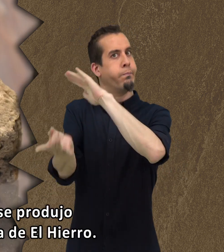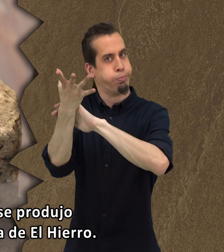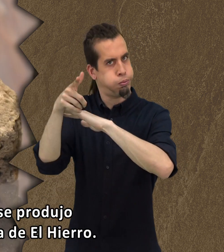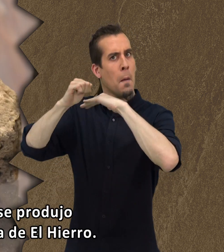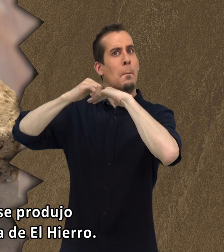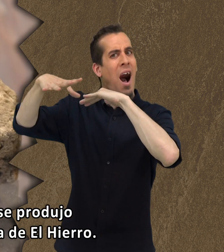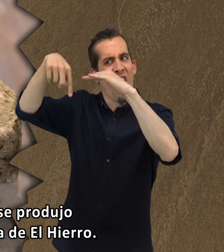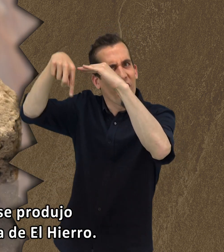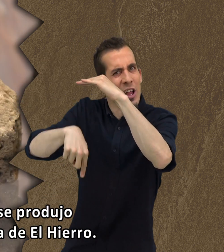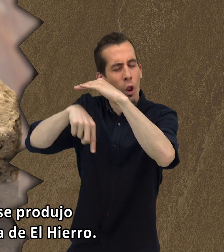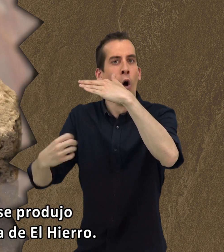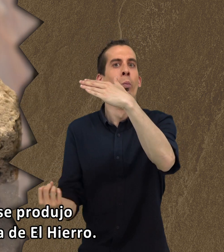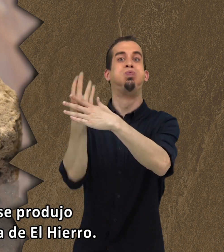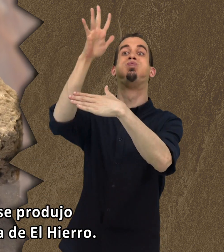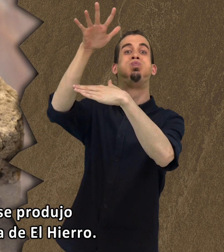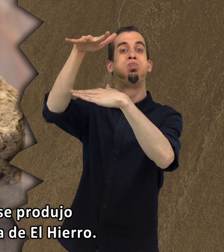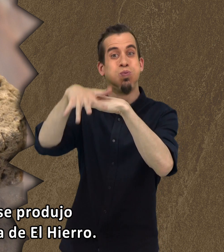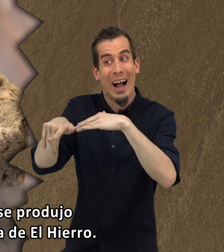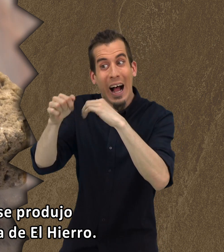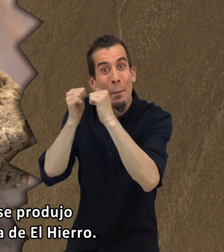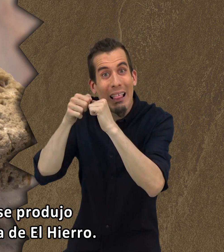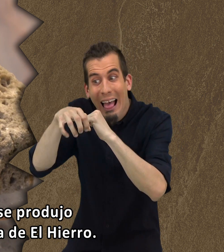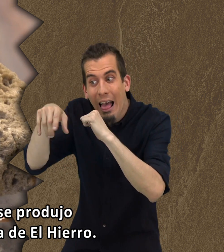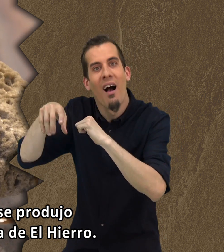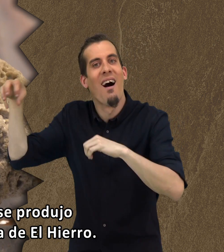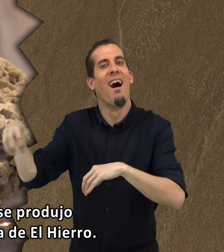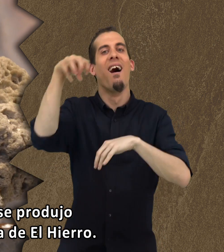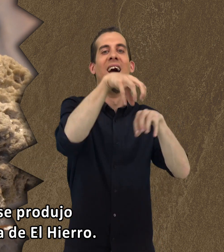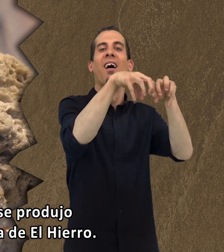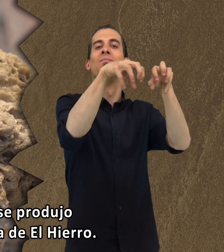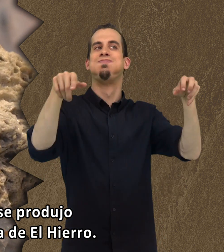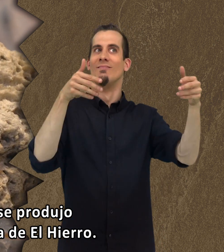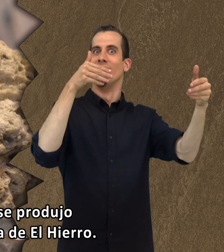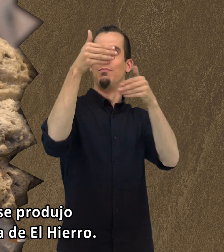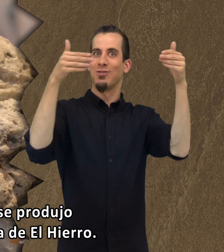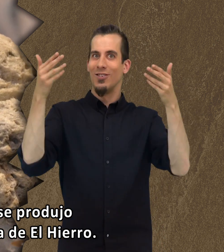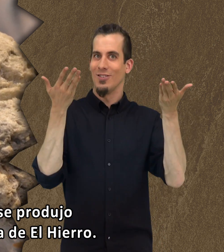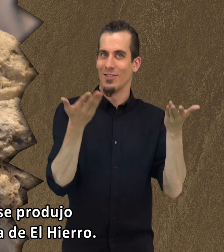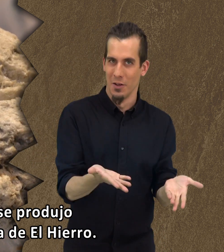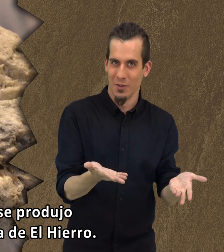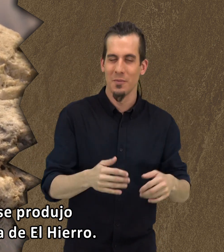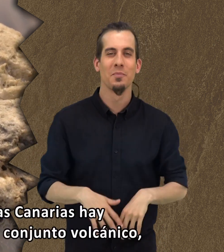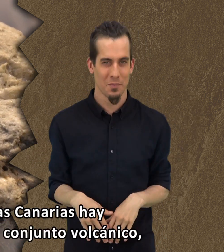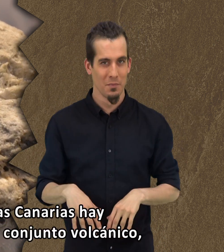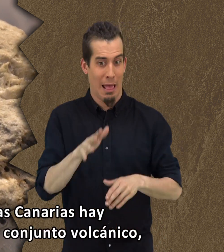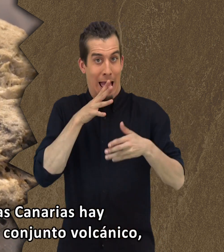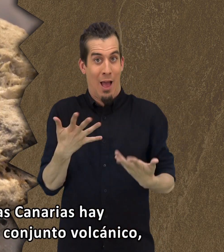procede de una erupción volcánica submarina que se produjo en la isla del hierro